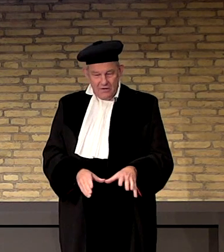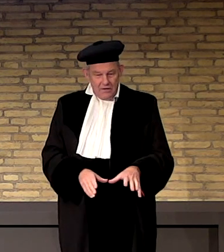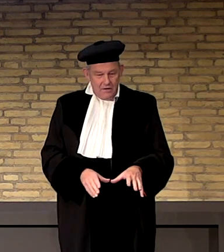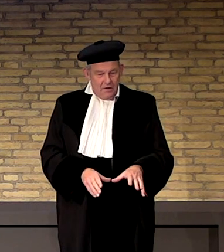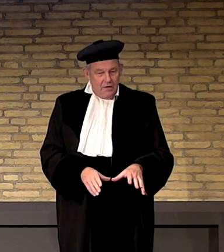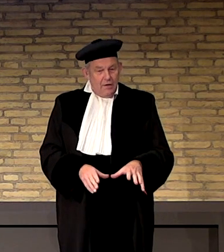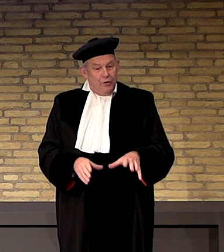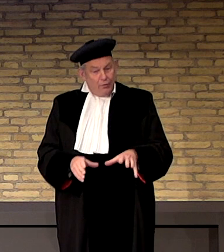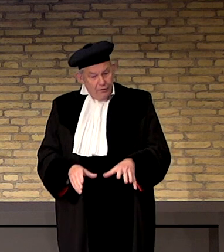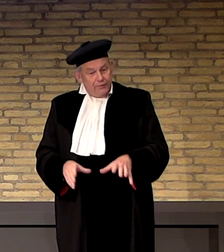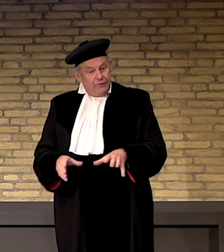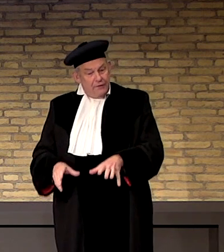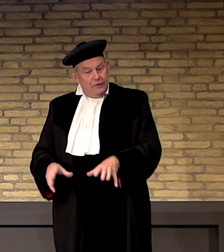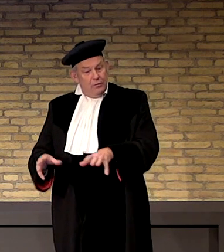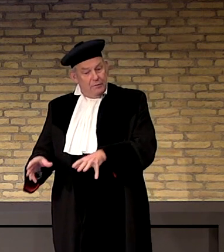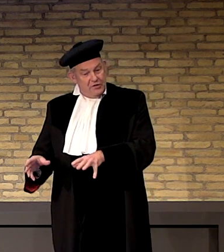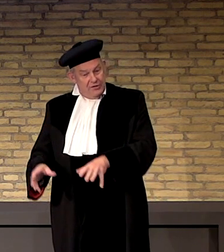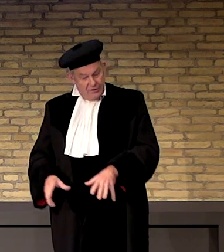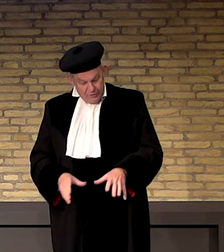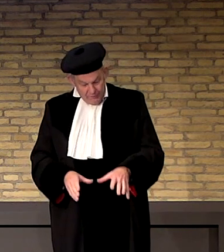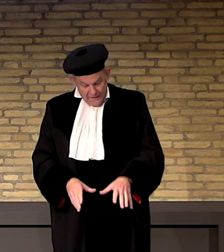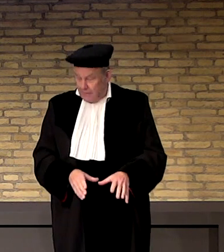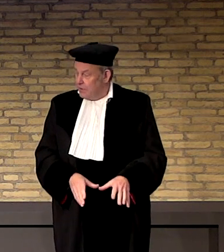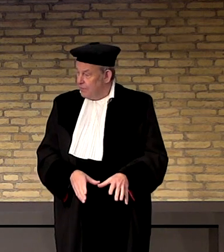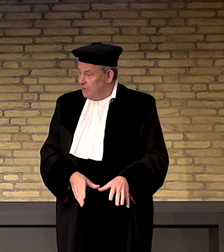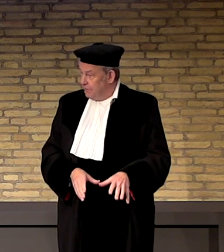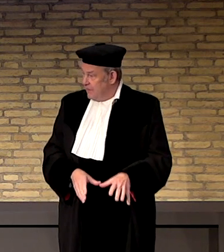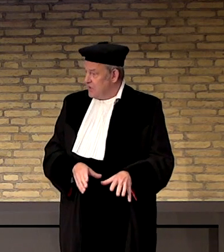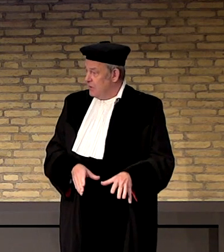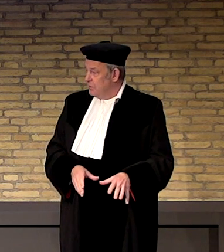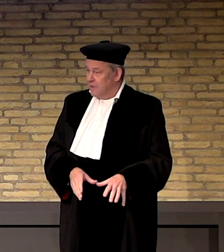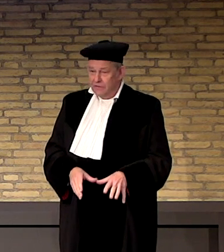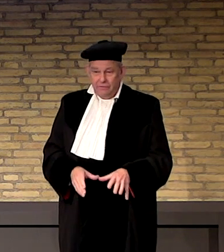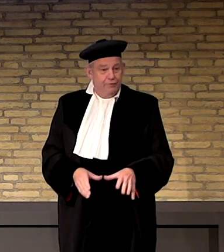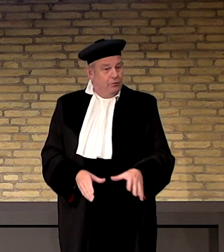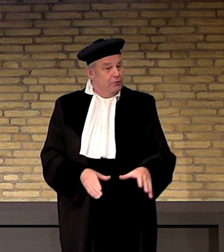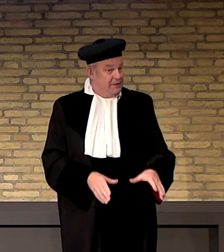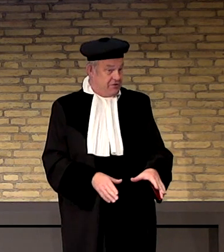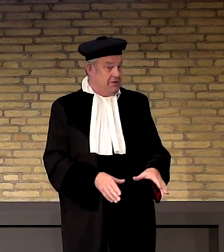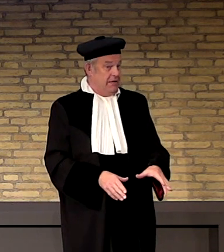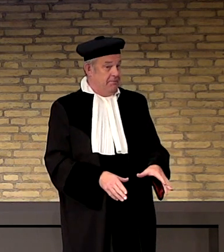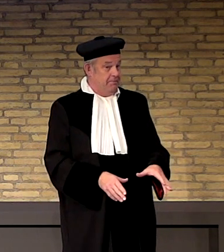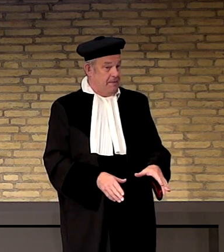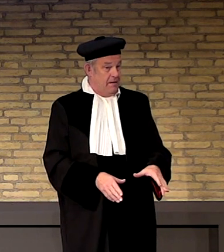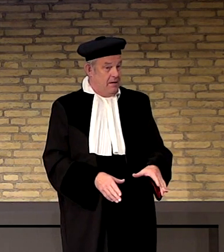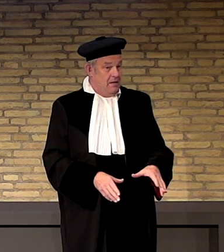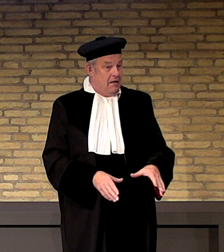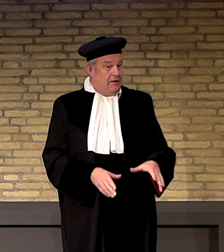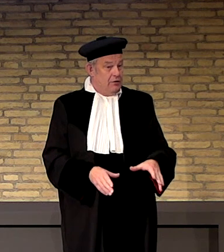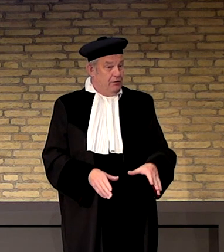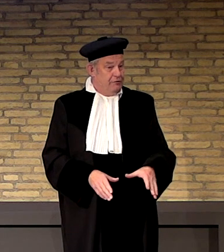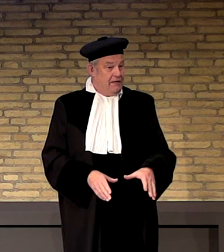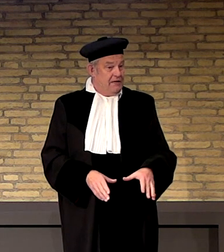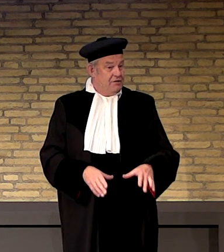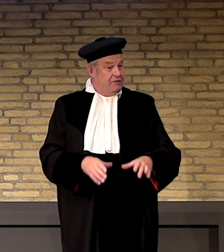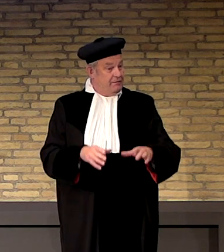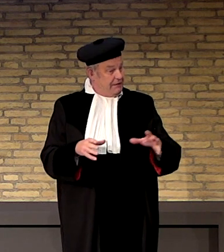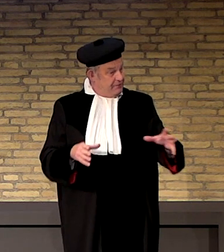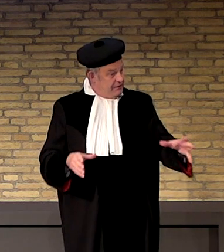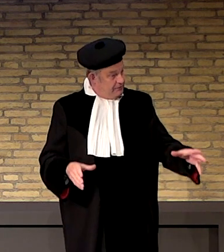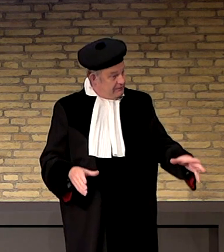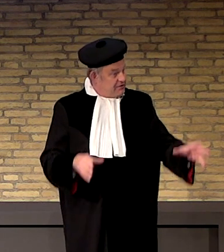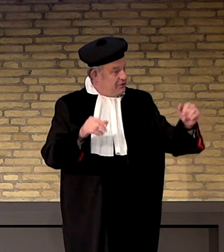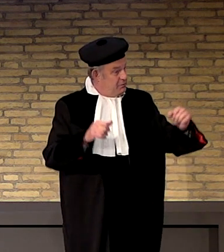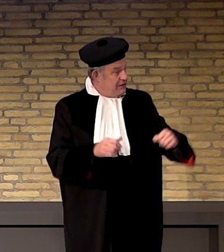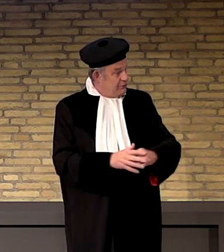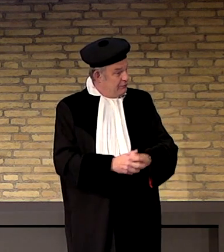mens kunt vervangen door een machine. Het werk van die flessenautomaat, dat werd vroeger door mensen gedaan. En de grote vraag is, als we dat werk